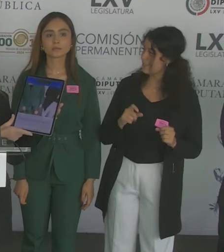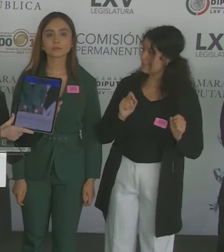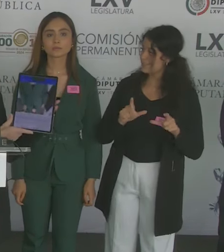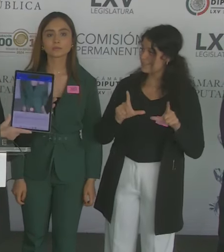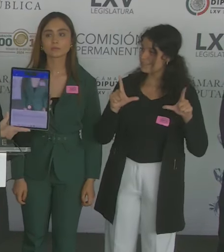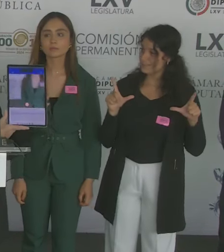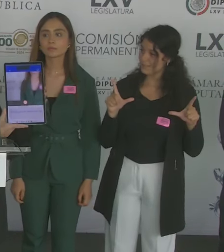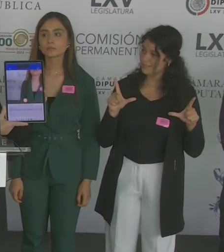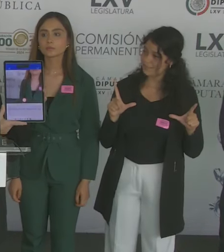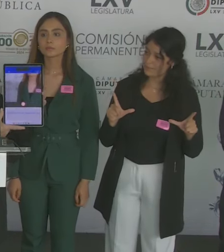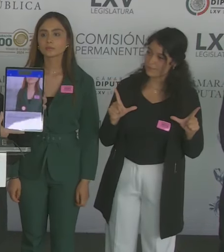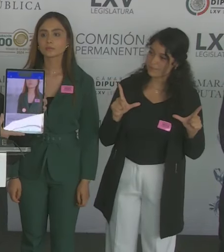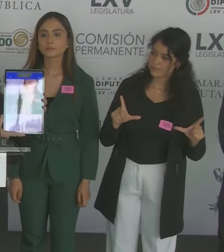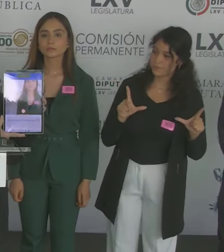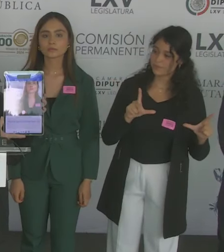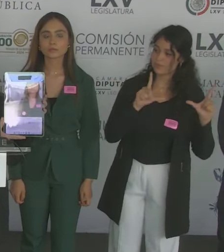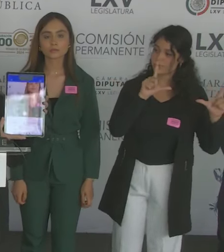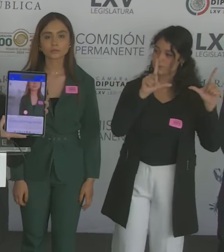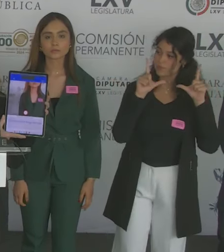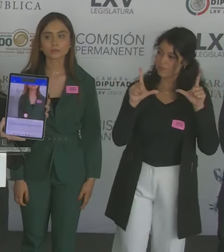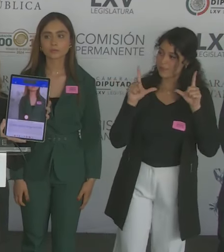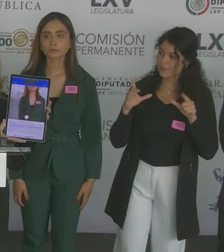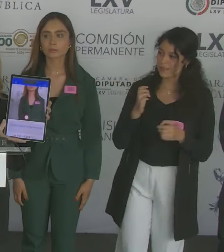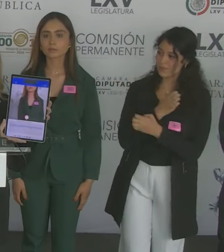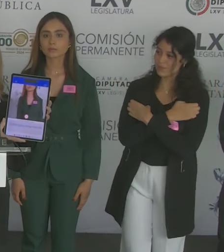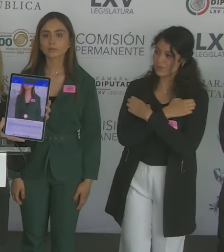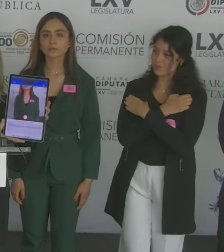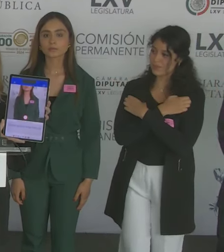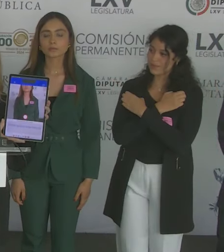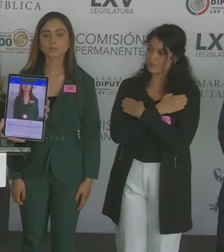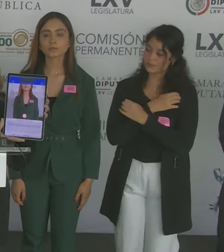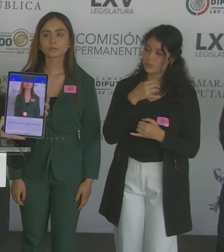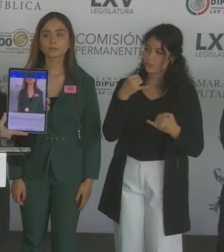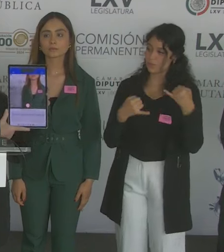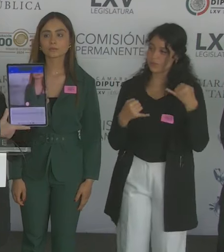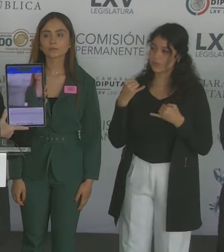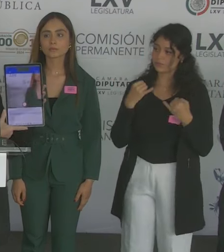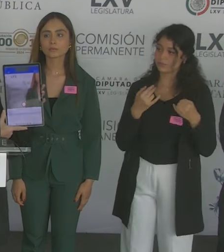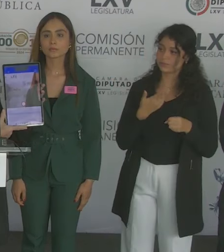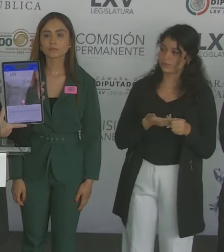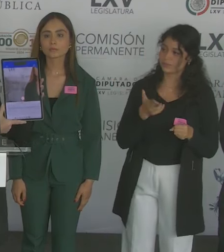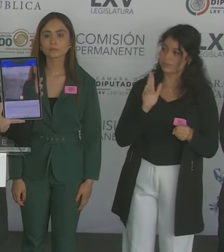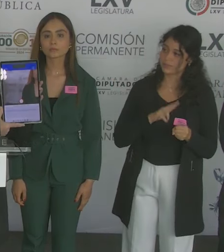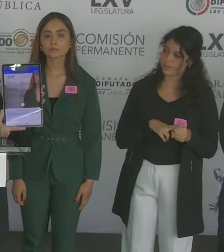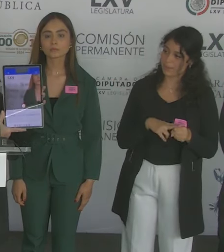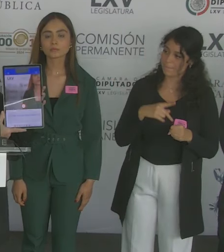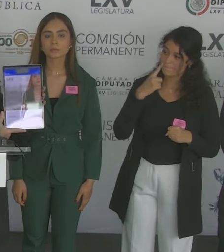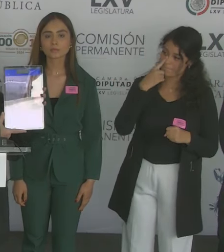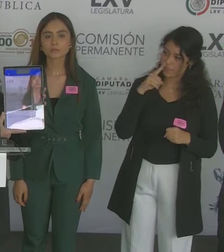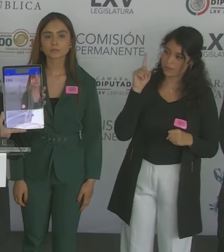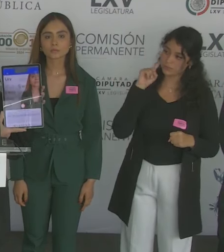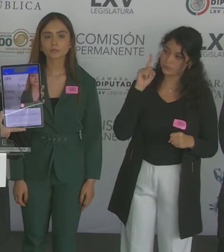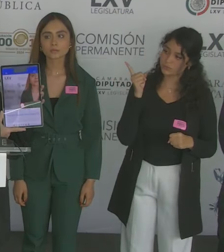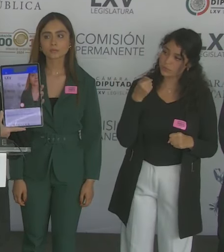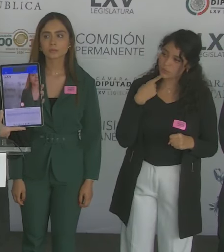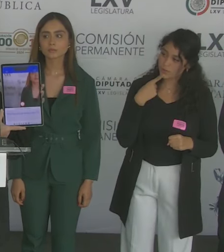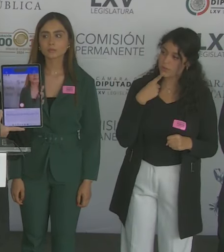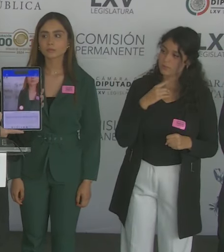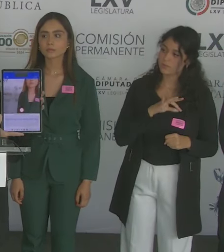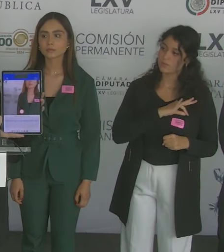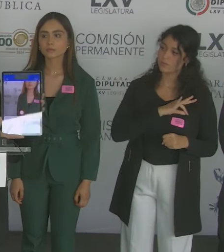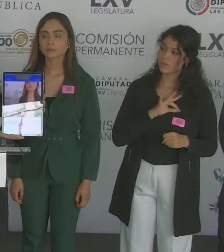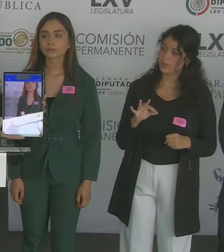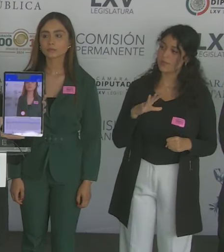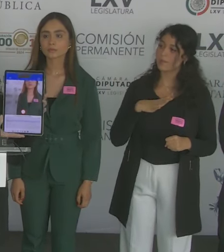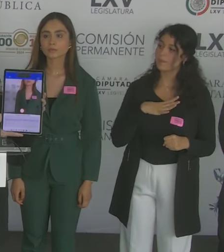estarán instaladas tanto en los centros educativos como en los juzgados como en los hospitales para que el sordo se acerque y pueda tener